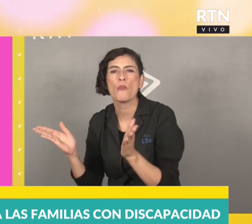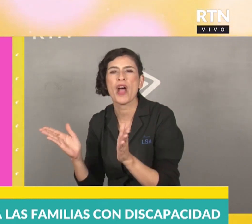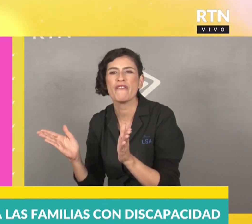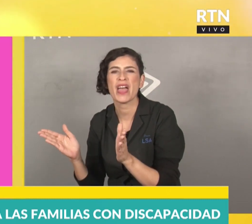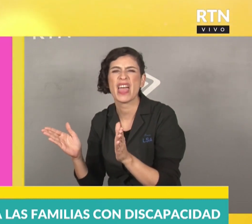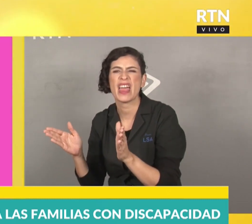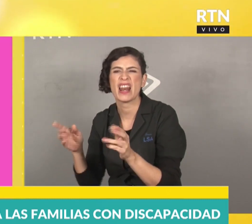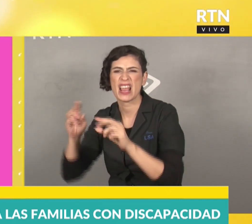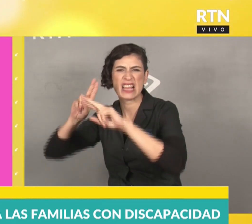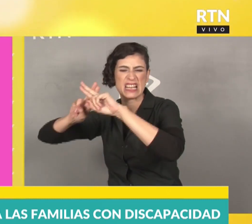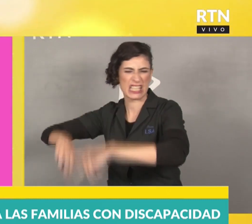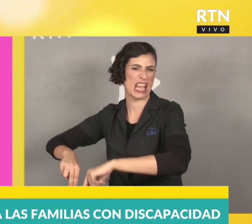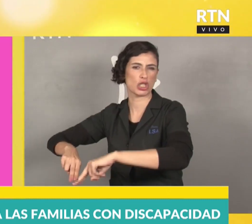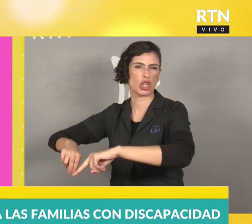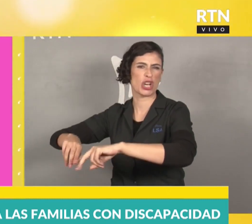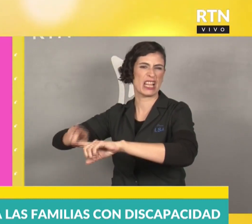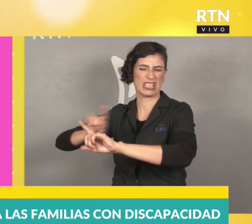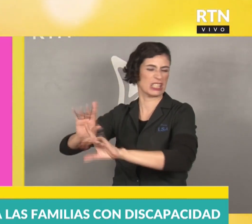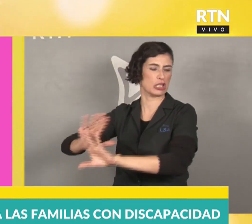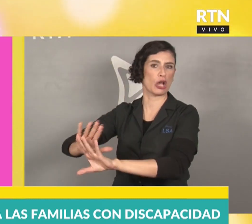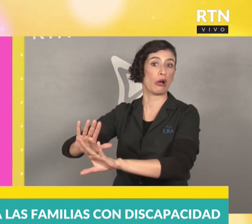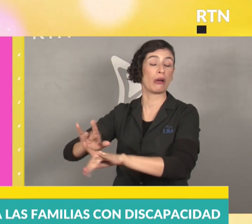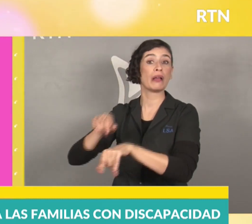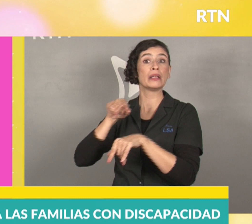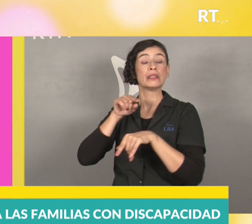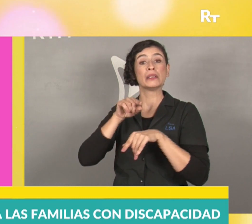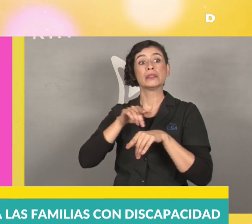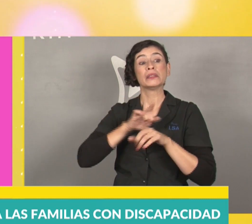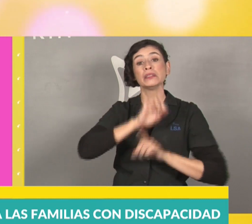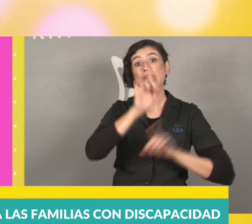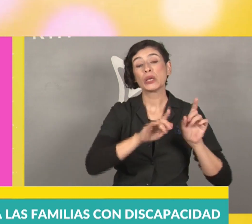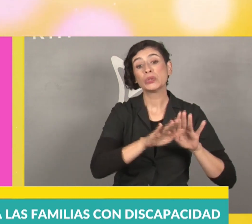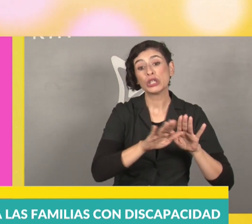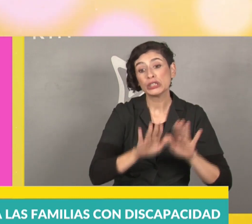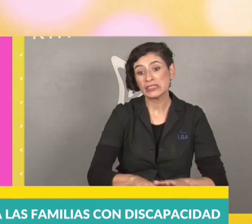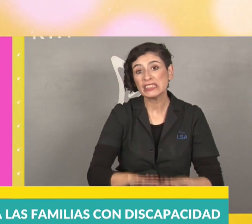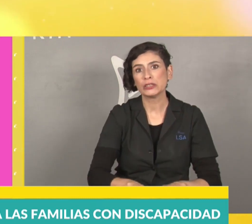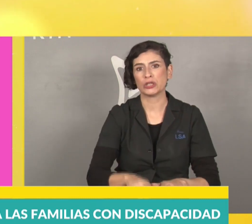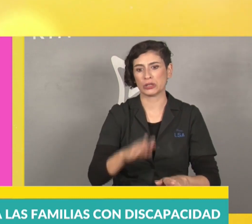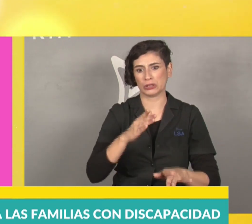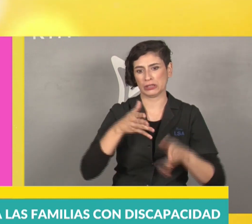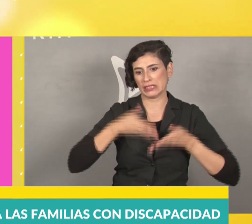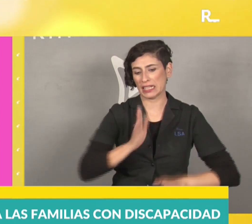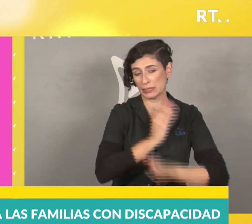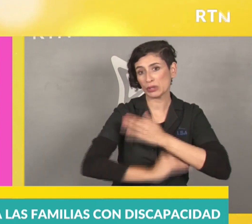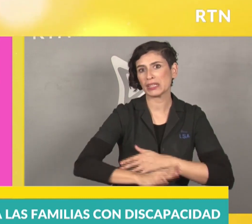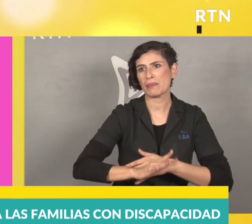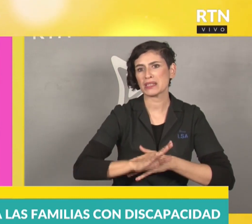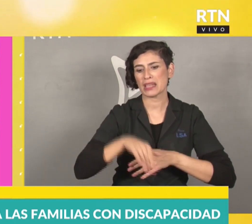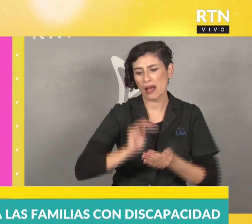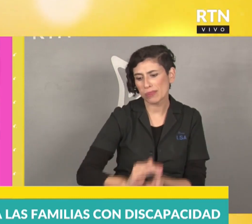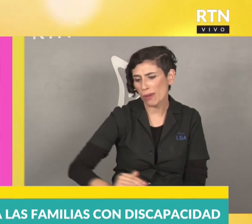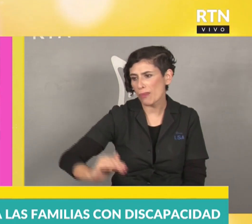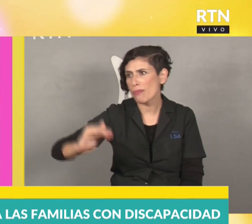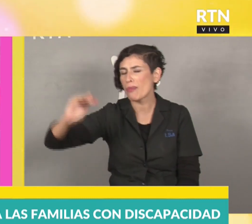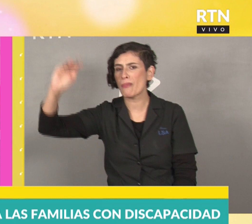cantidad de chicos que, aparte de tener alguna condición particular, terminan desarrollando depresión y ansiedad por la falta de aceptación